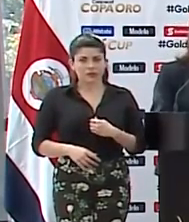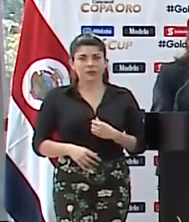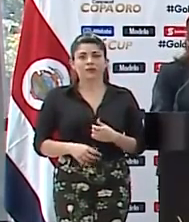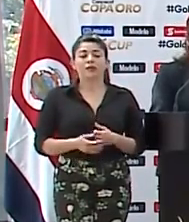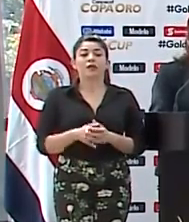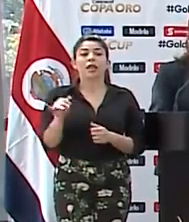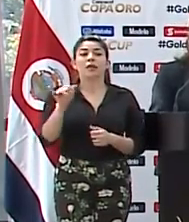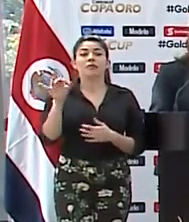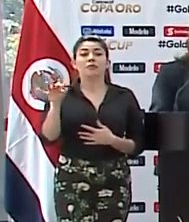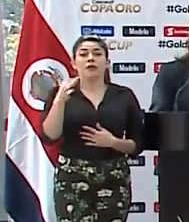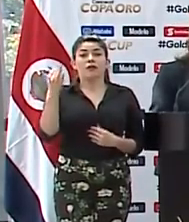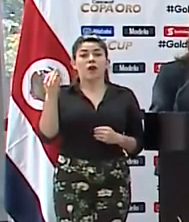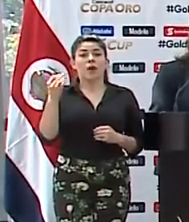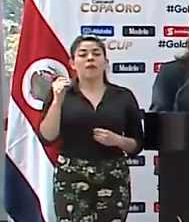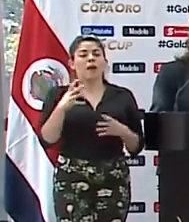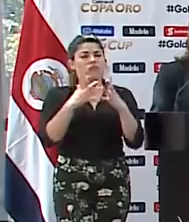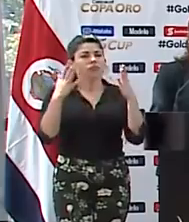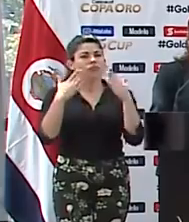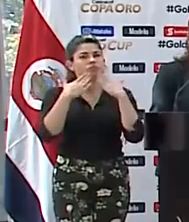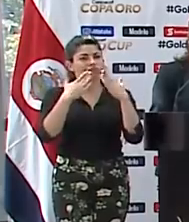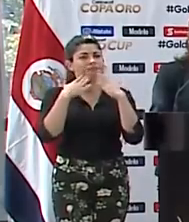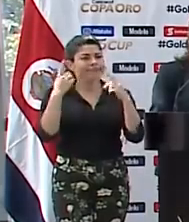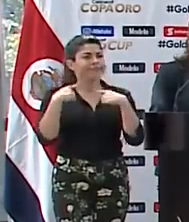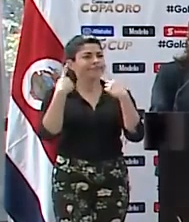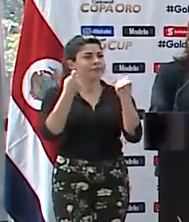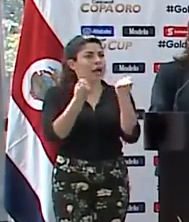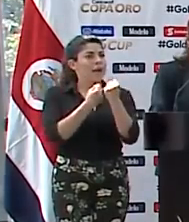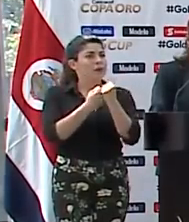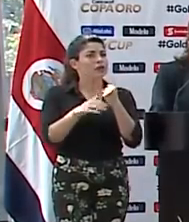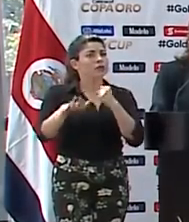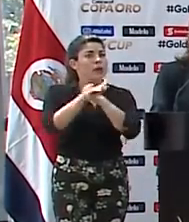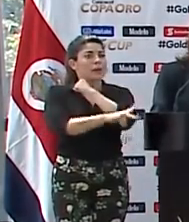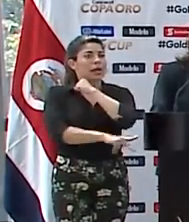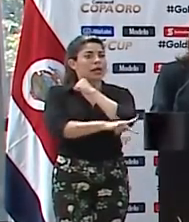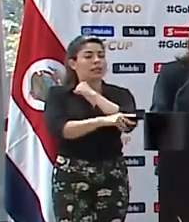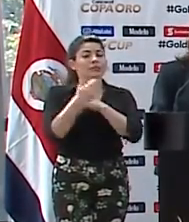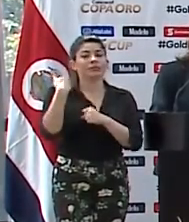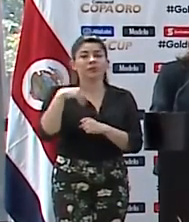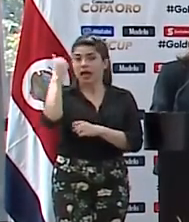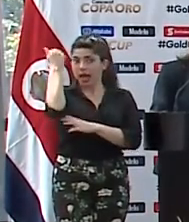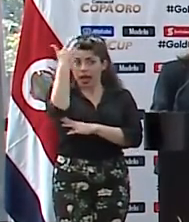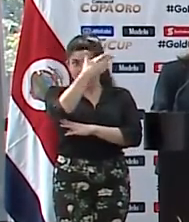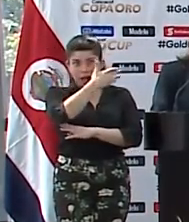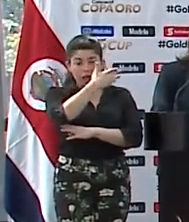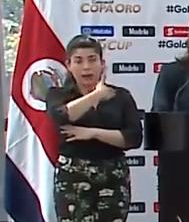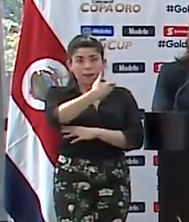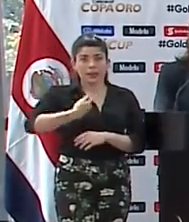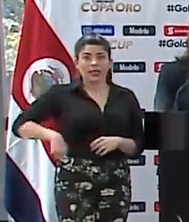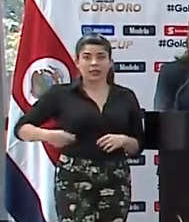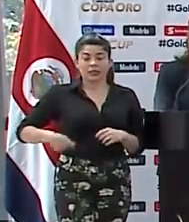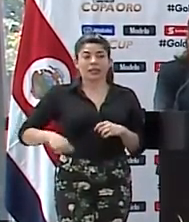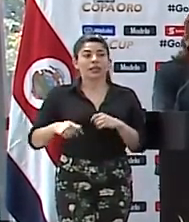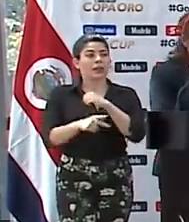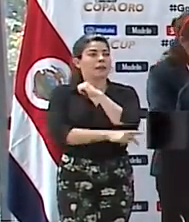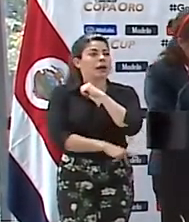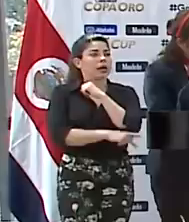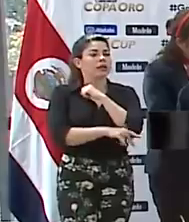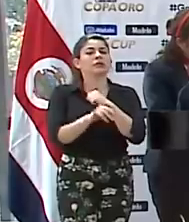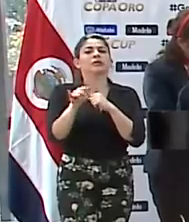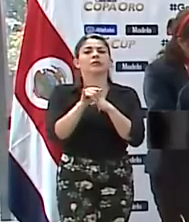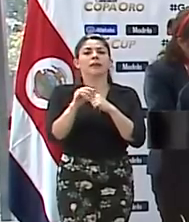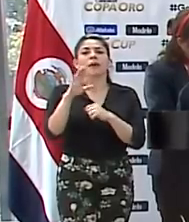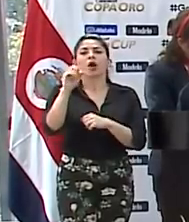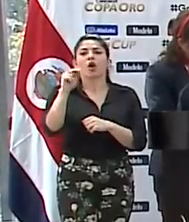Y de igual manera, muy agradecidos por todo el apoyo a nivel país, el señor Carlos Alvarado Quesada, presidente de Costa Rica. También